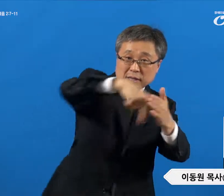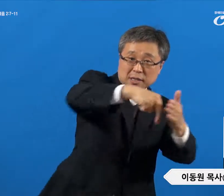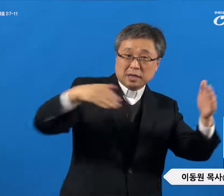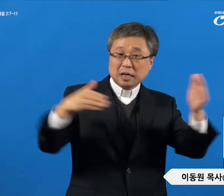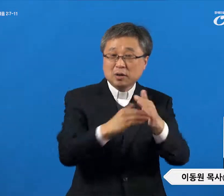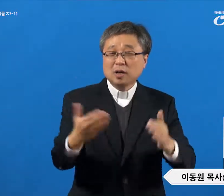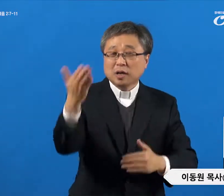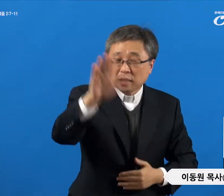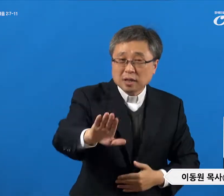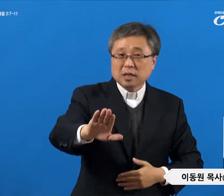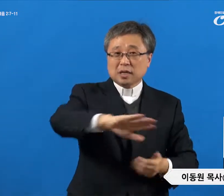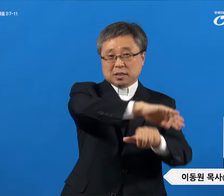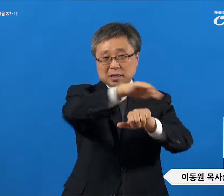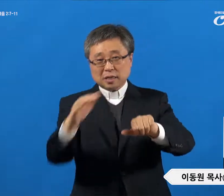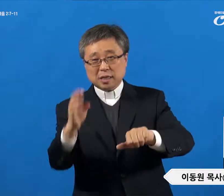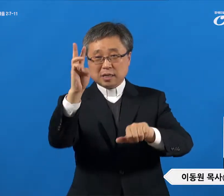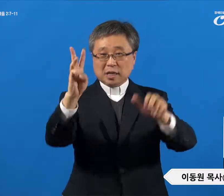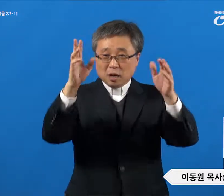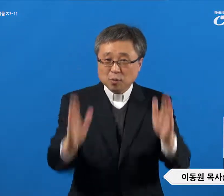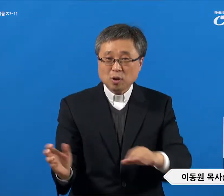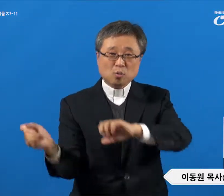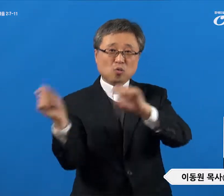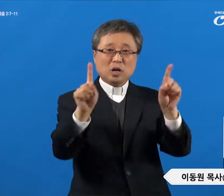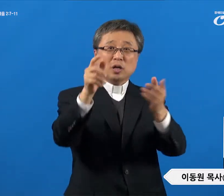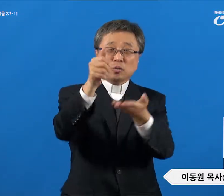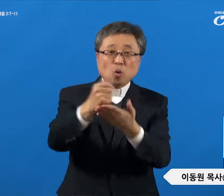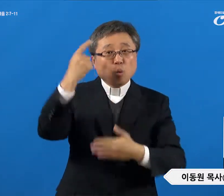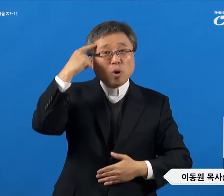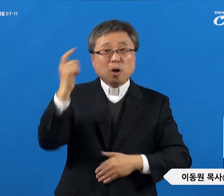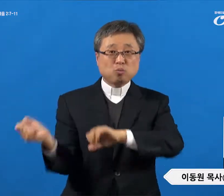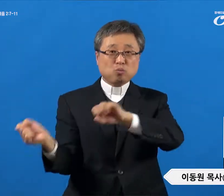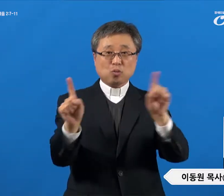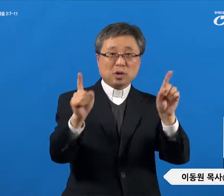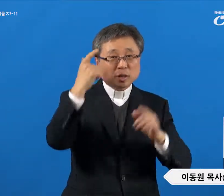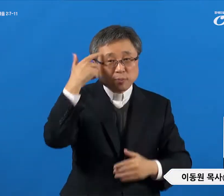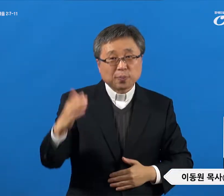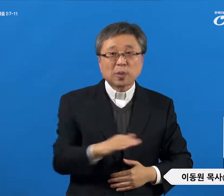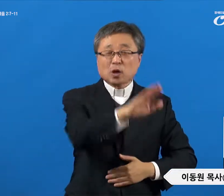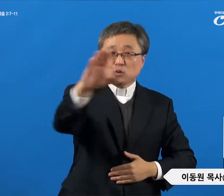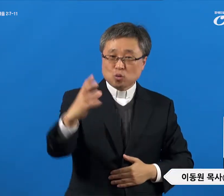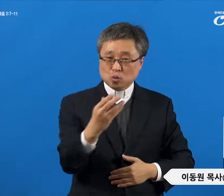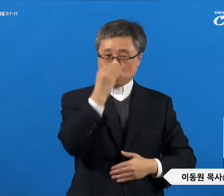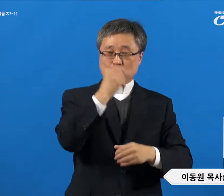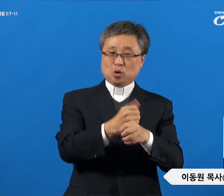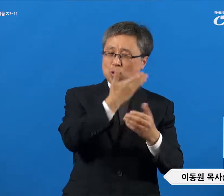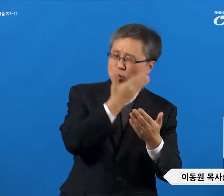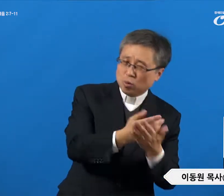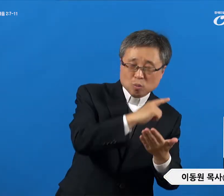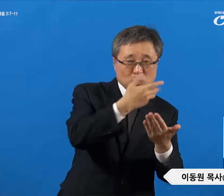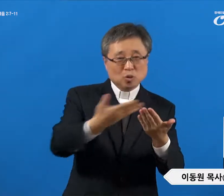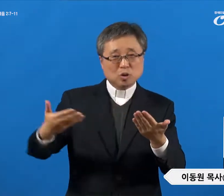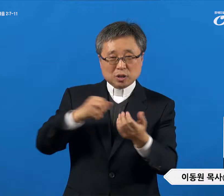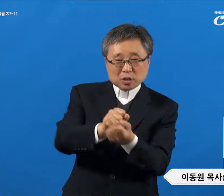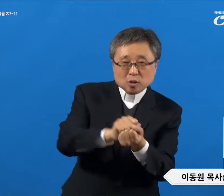그러나 장사한 지 사흘 만에 부활하신 분, 왜 부활하셨을까요? 우리를 거룩한 보혈로 씻어 용서하시고 이제